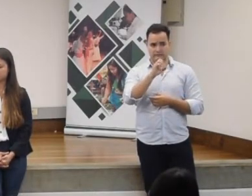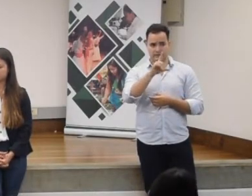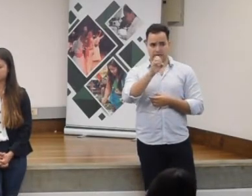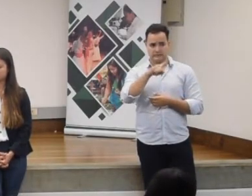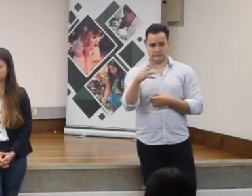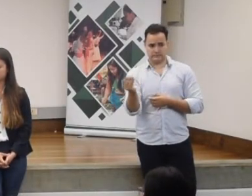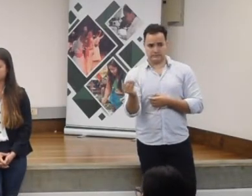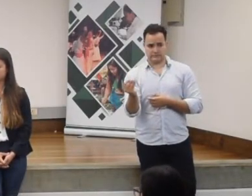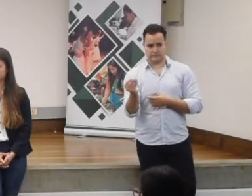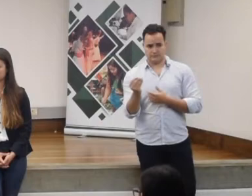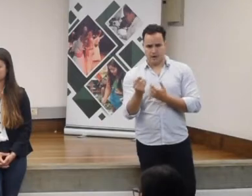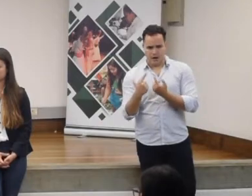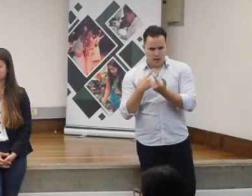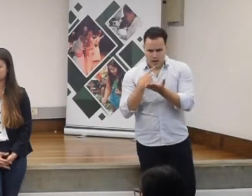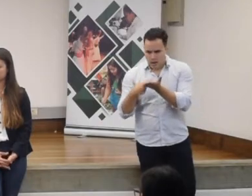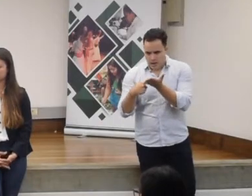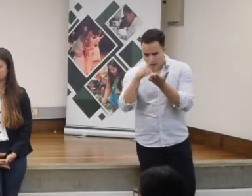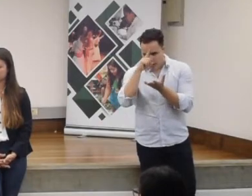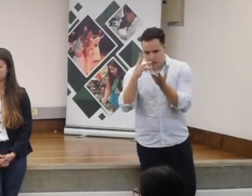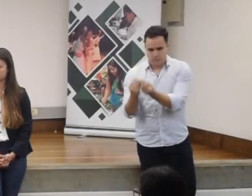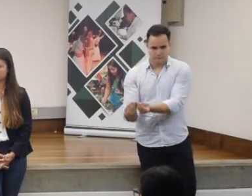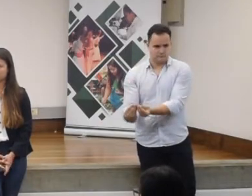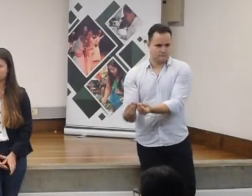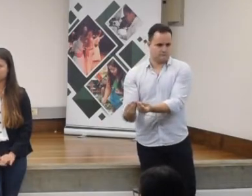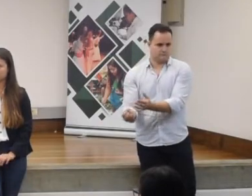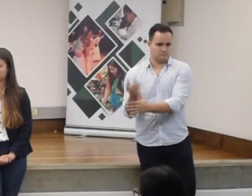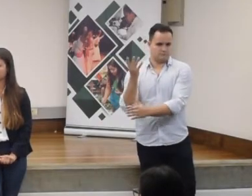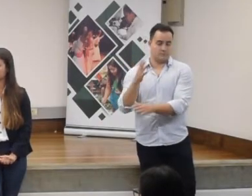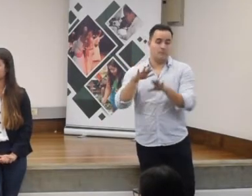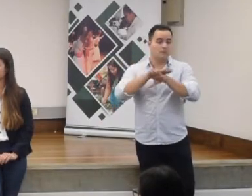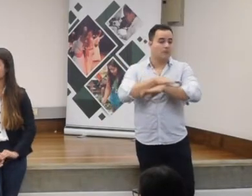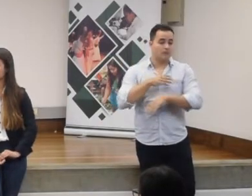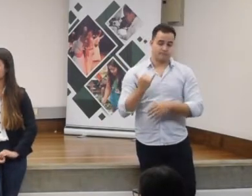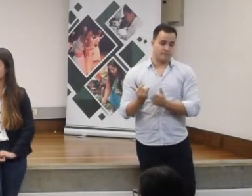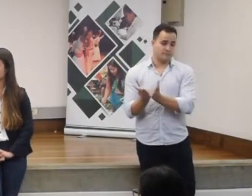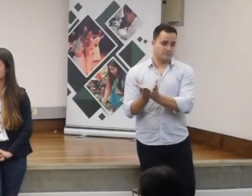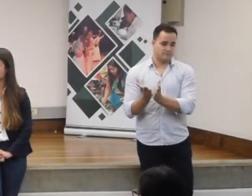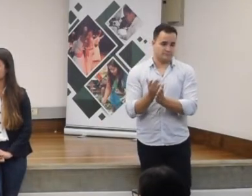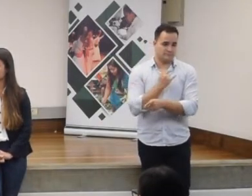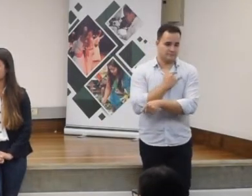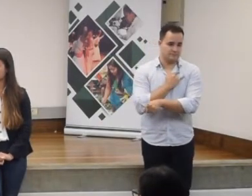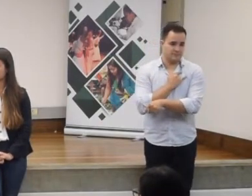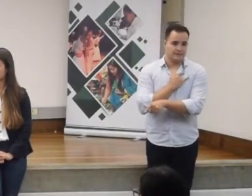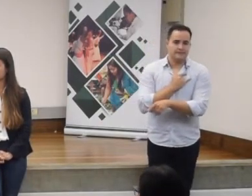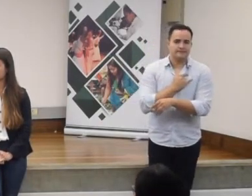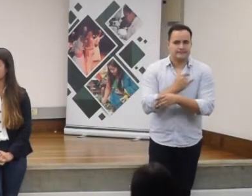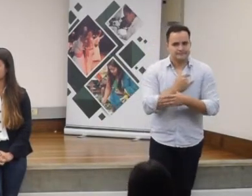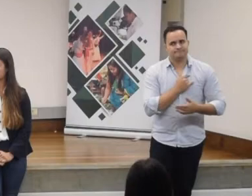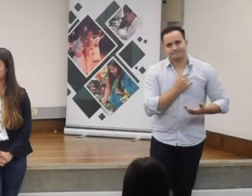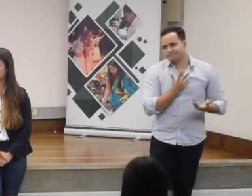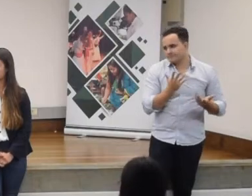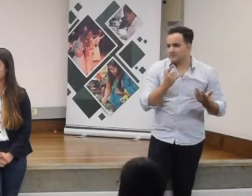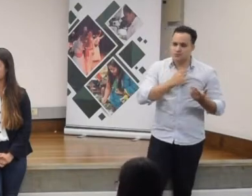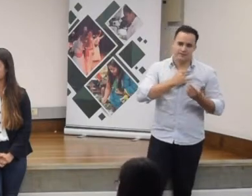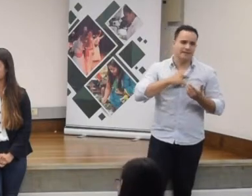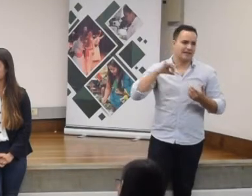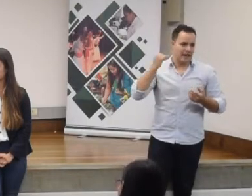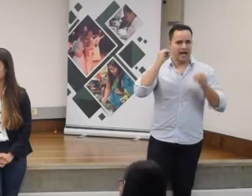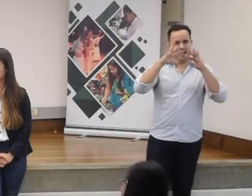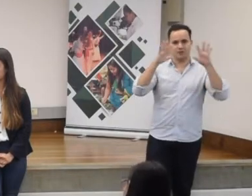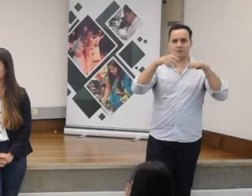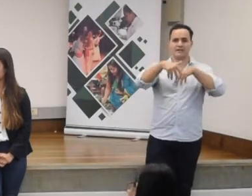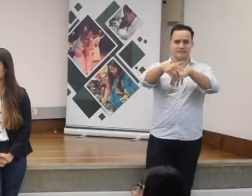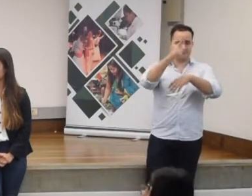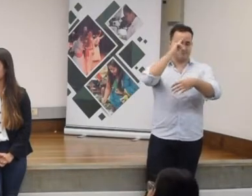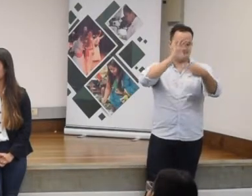Están los grupos académicos con posturas diferentes. Entonces la universidad vive en esa tensión y se reconoce en ella. Pero entonces nosotros a